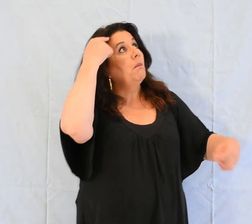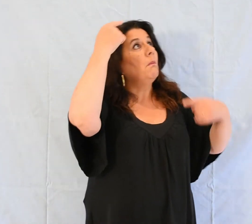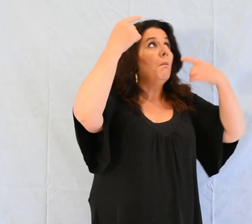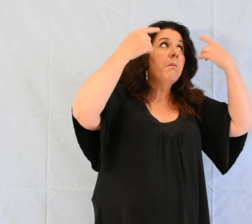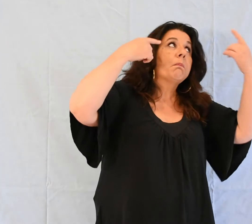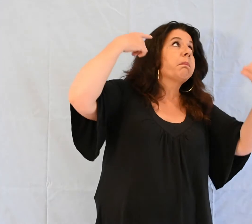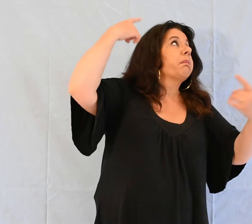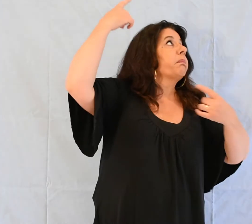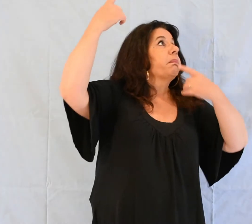pensées.